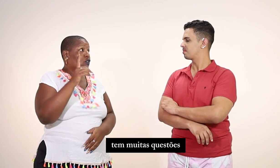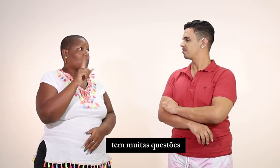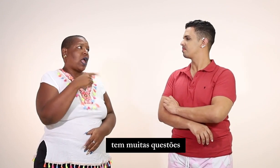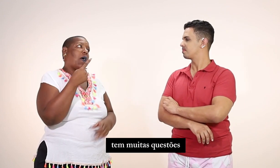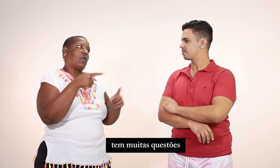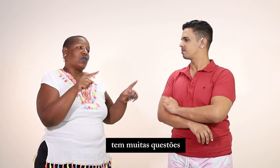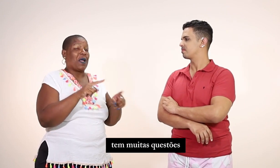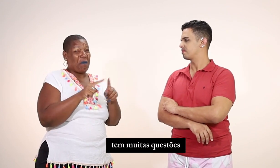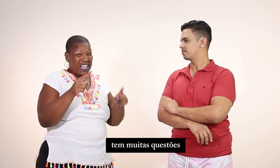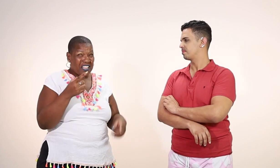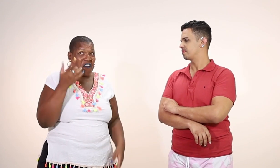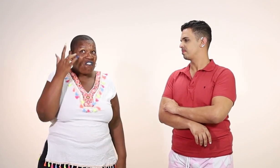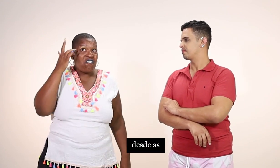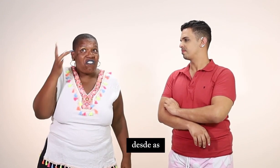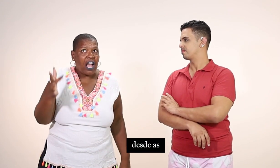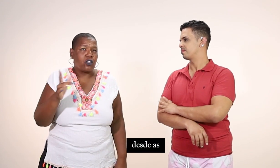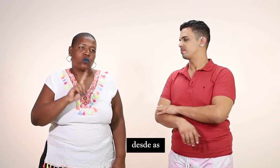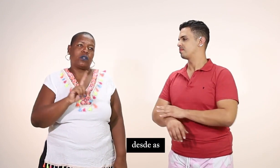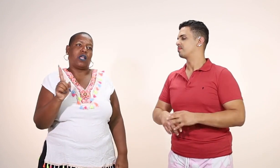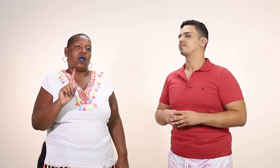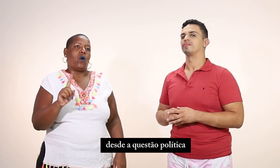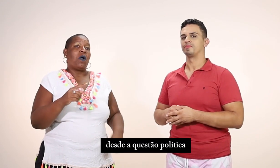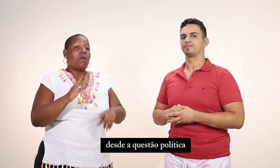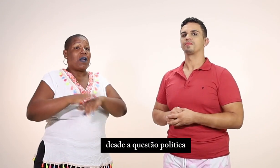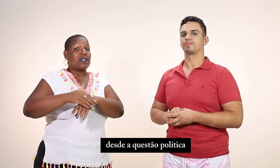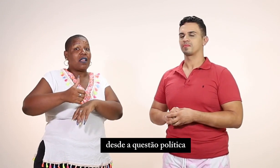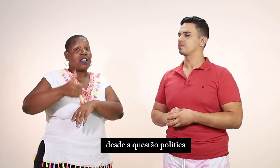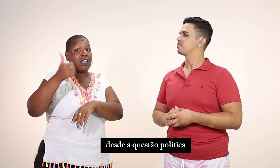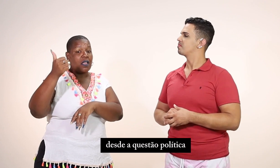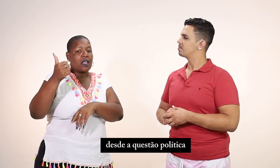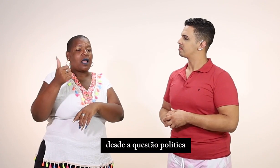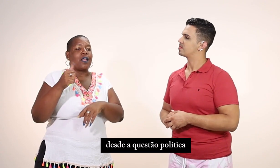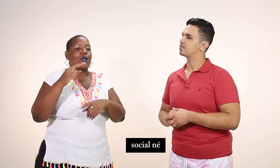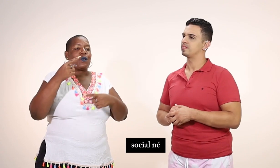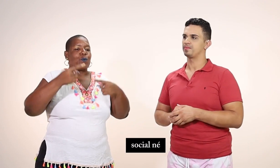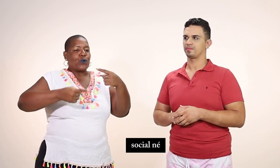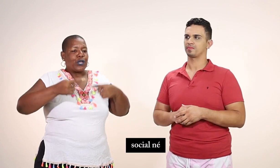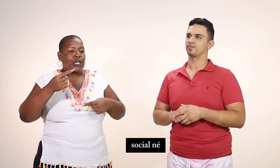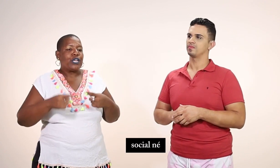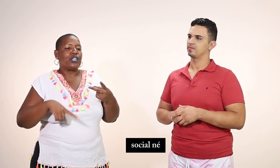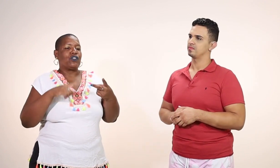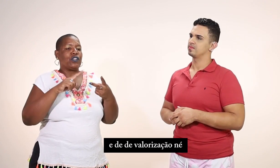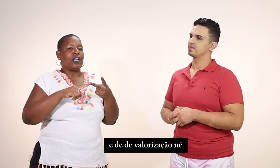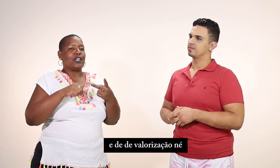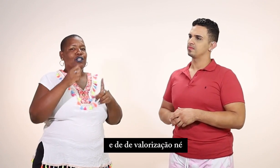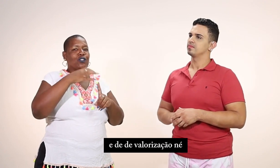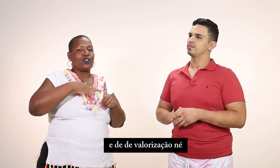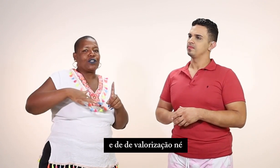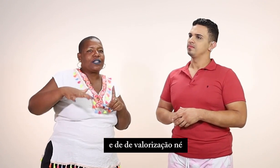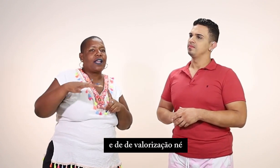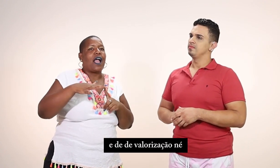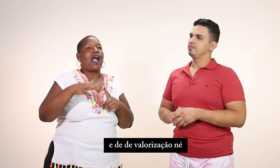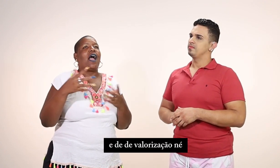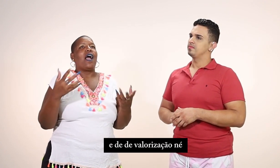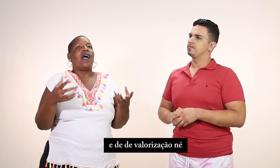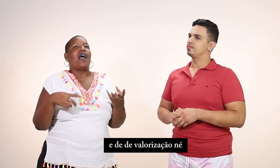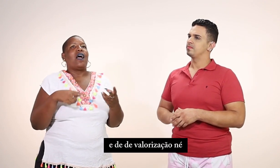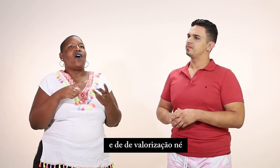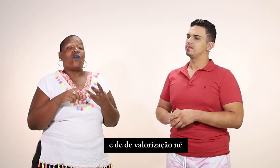muitas questões, desde a questão política, social, né? e de